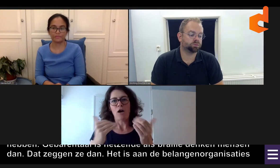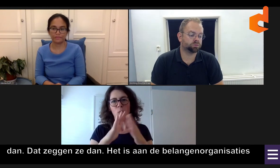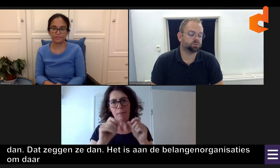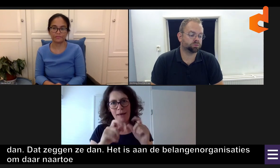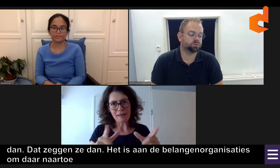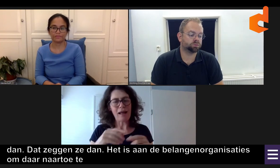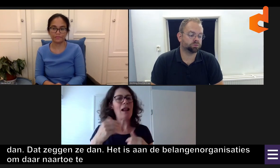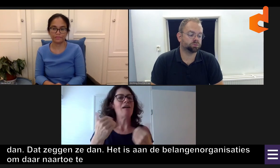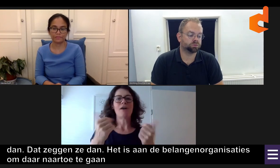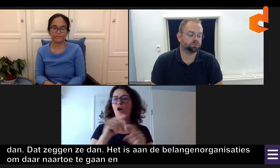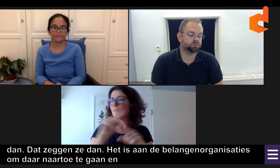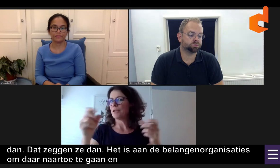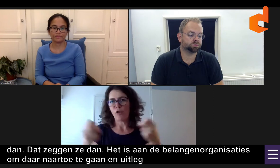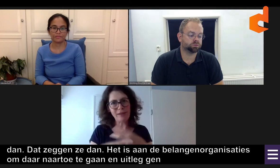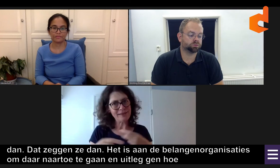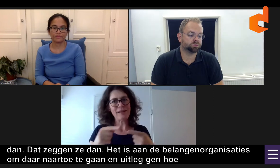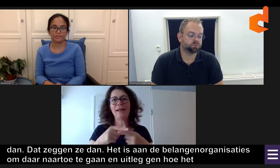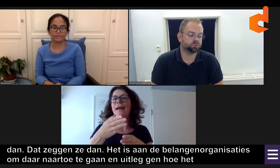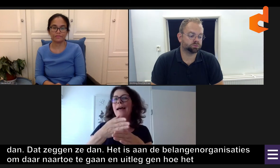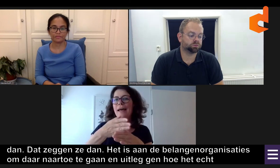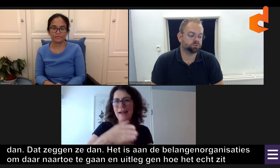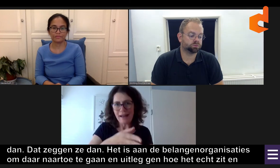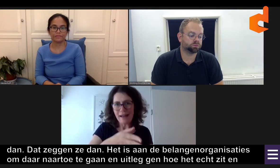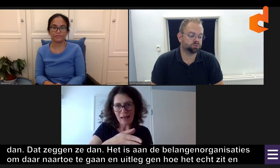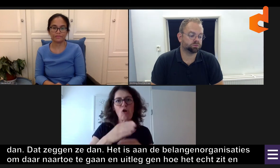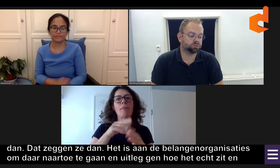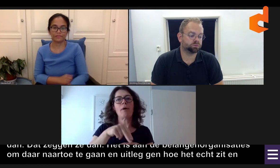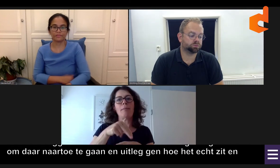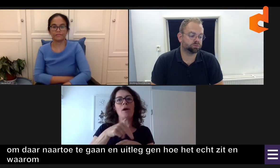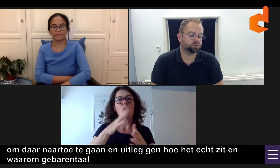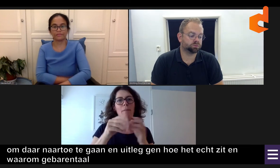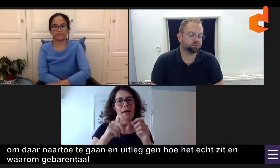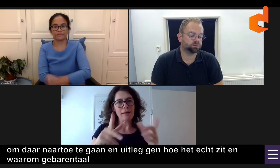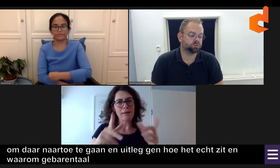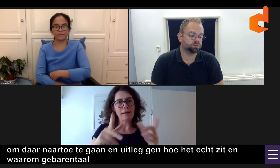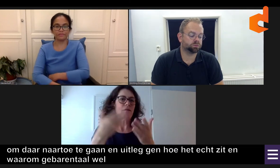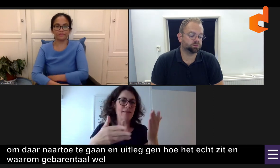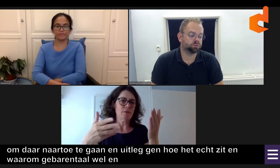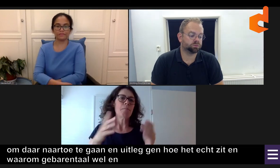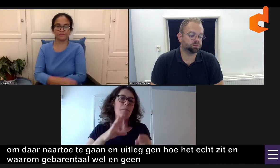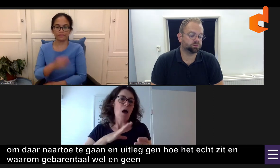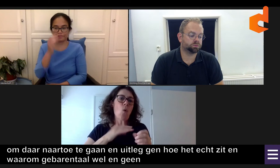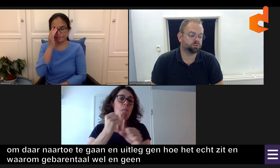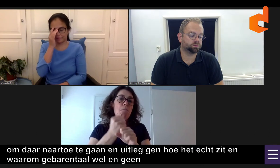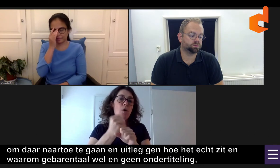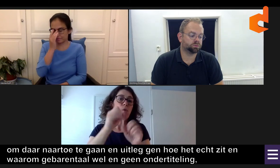echt precies zit en waarom gebarentalen wel, waarom geen ondertiteling of waarom dat niet altijd helpt. Het recht op het gebruik van